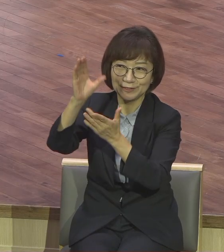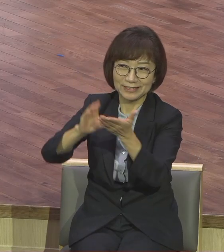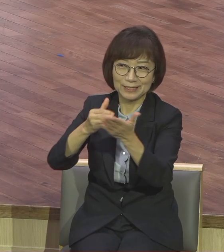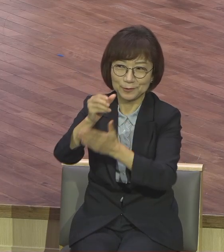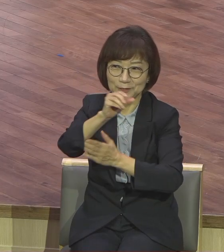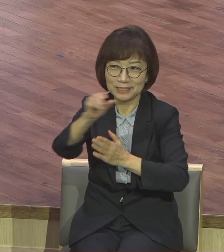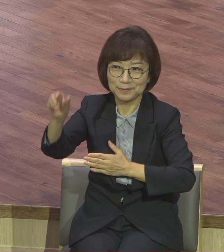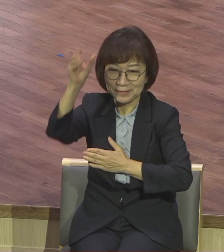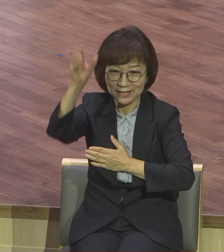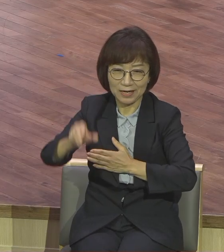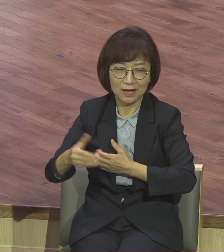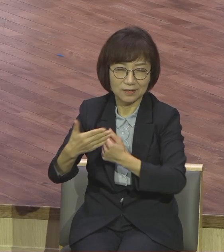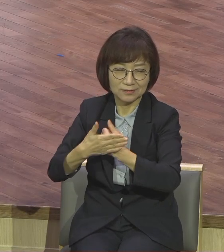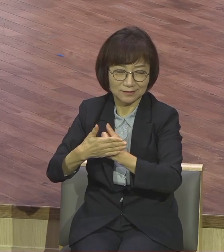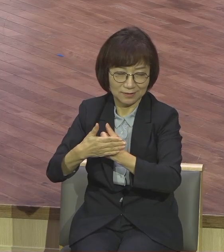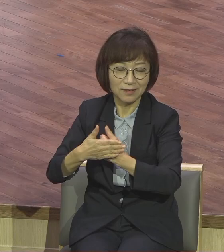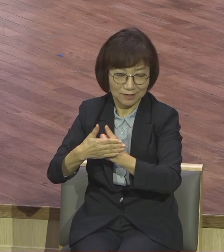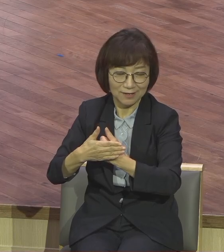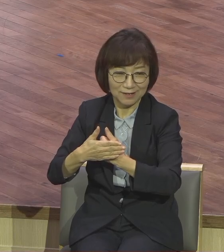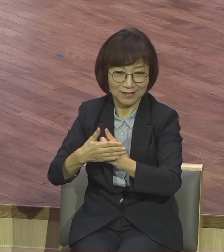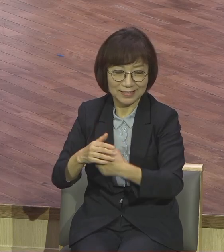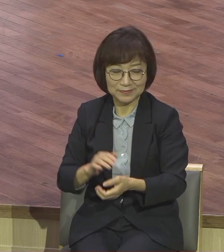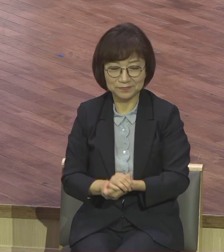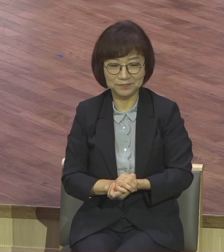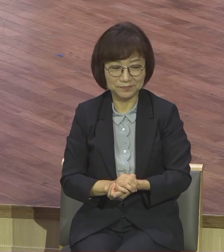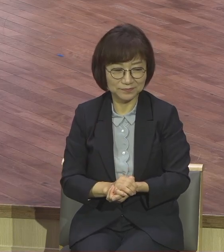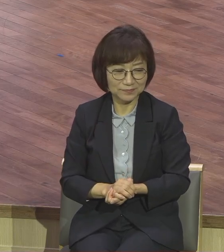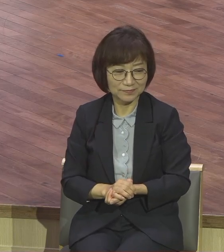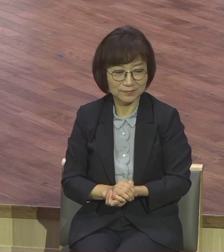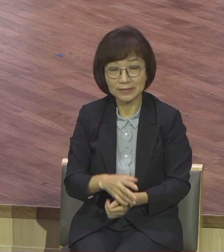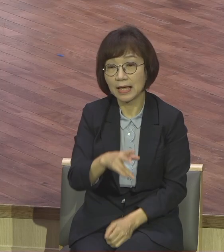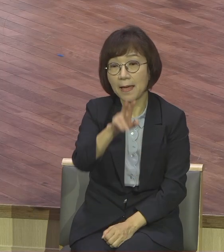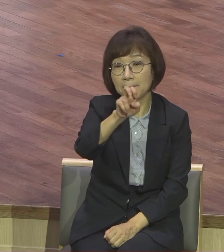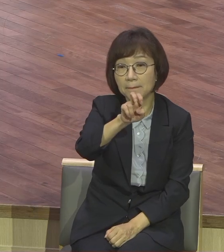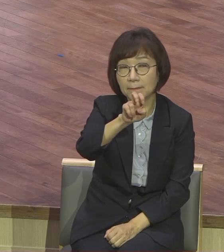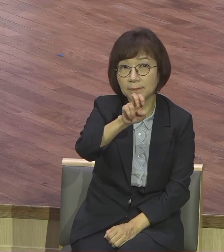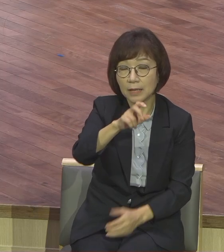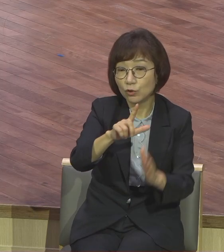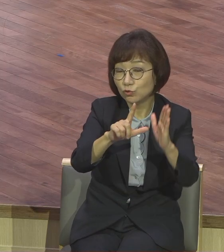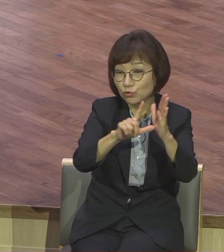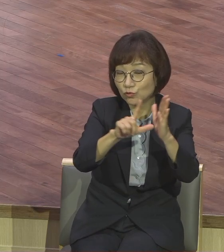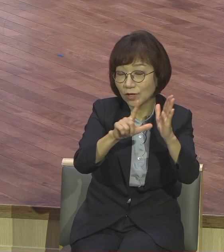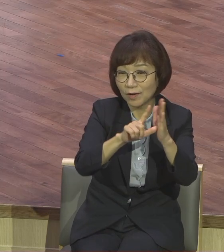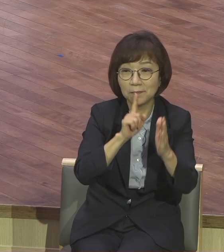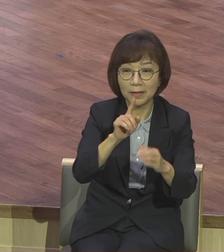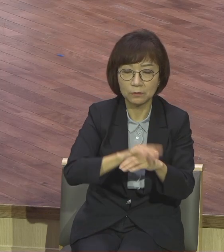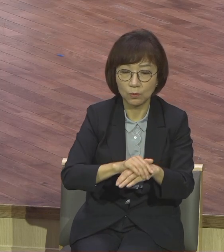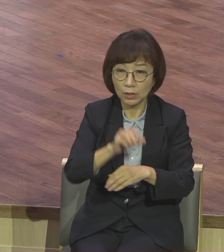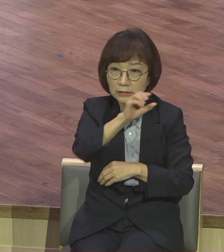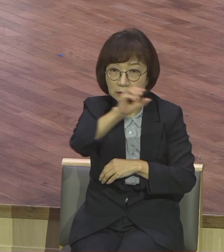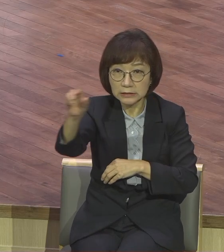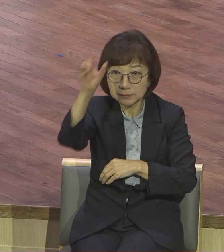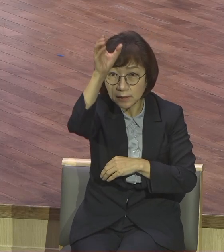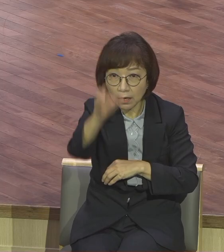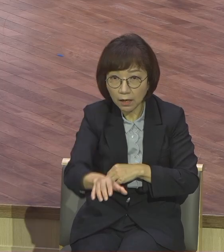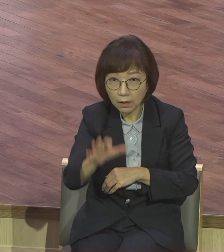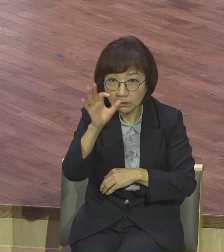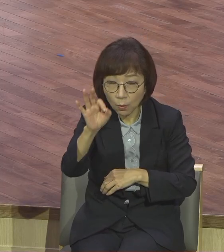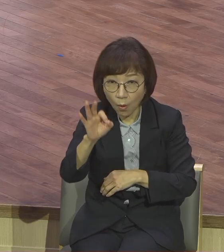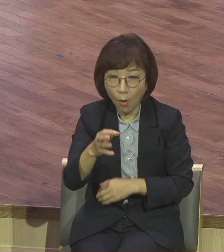마틴 루터는 십자가를 뭐라냐, 신비한 교환을 이루는 장소라